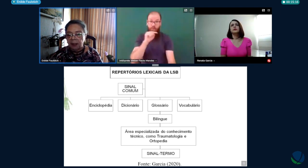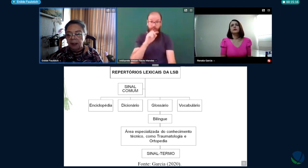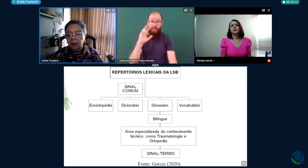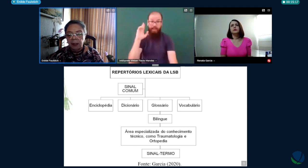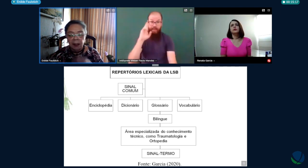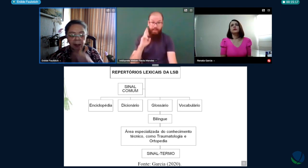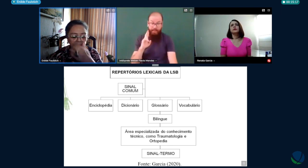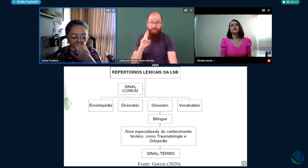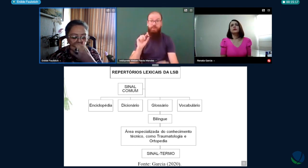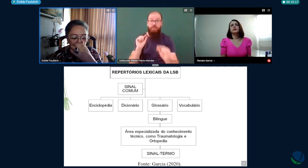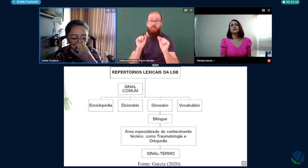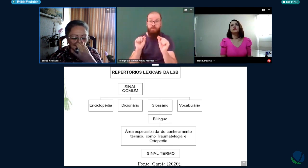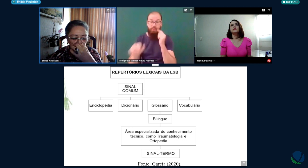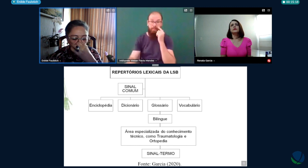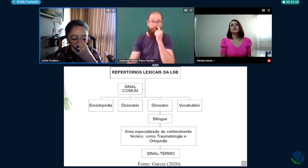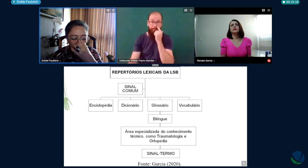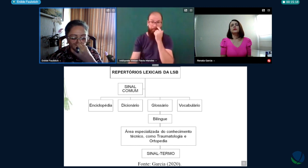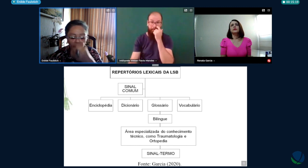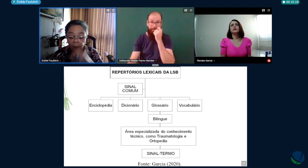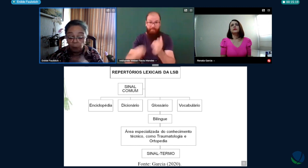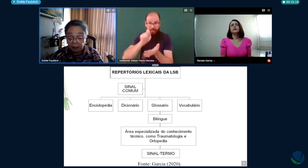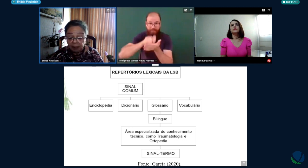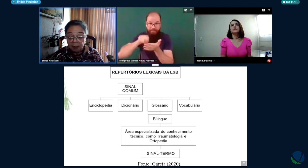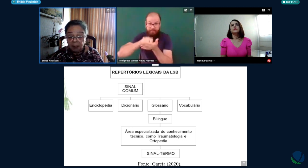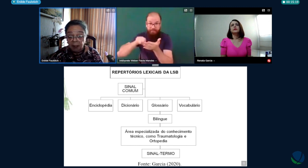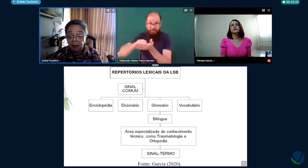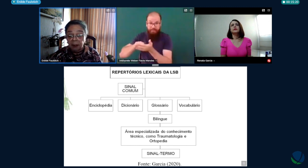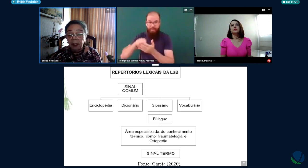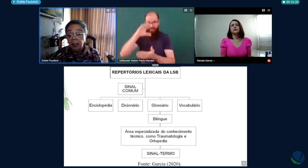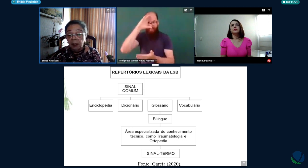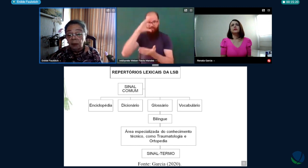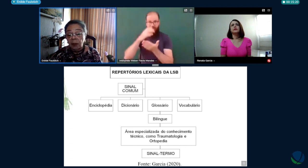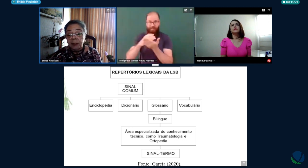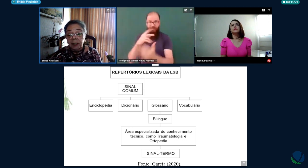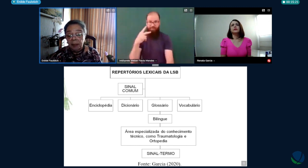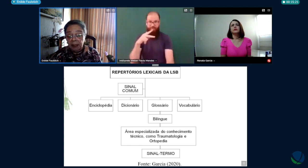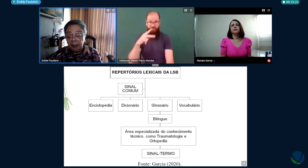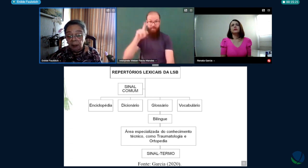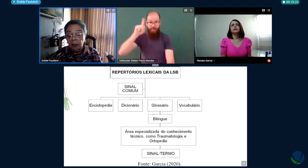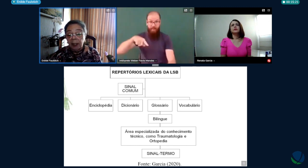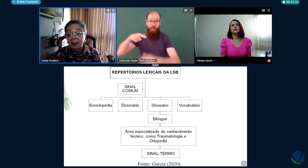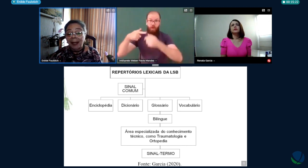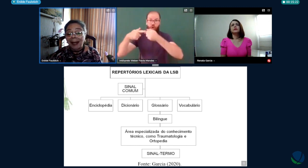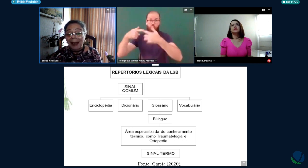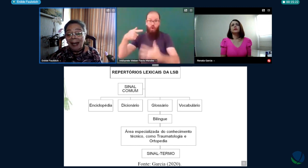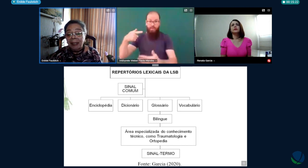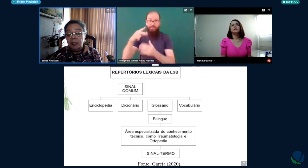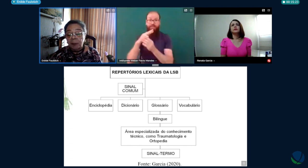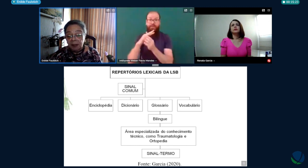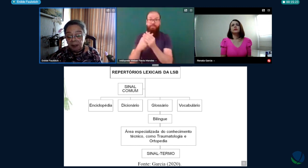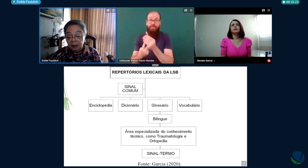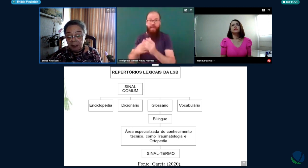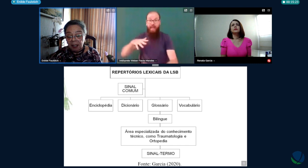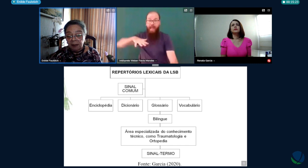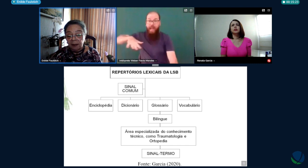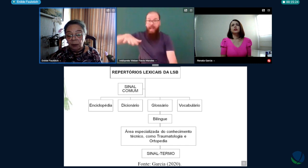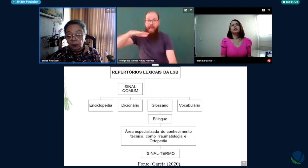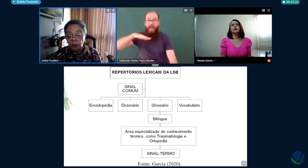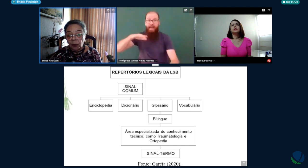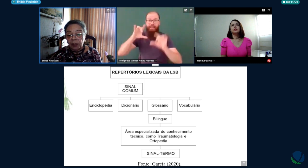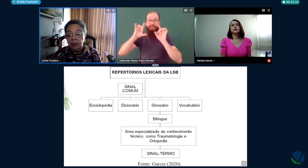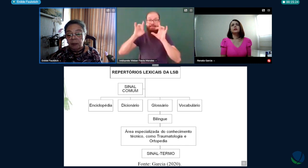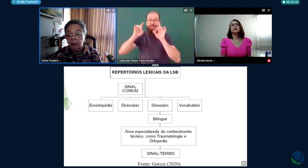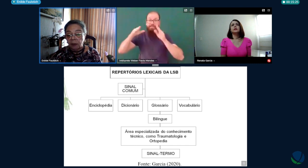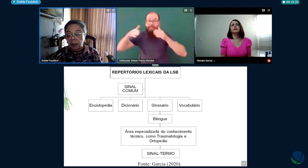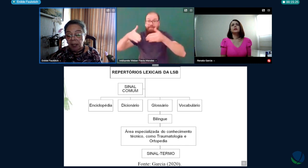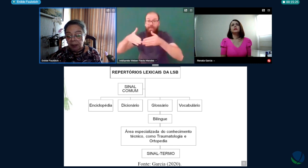apresentar, escreveu, compôs na tese dela. É um glossário bilíngue da área especializada